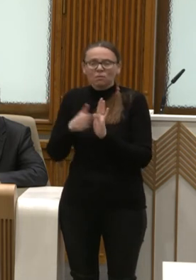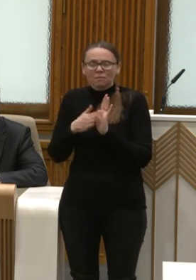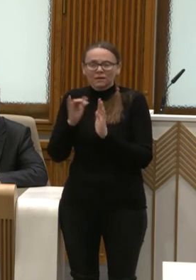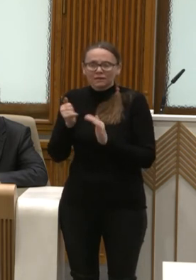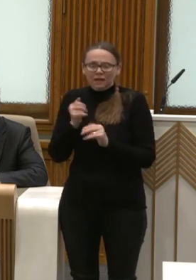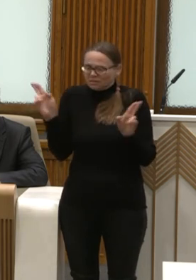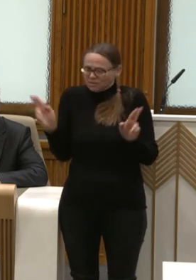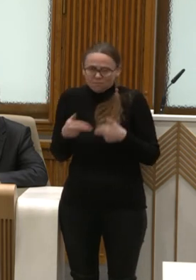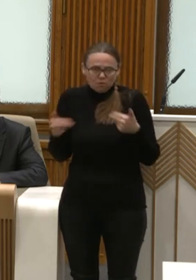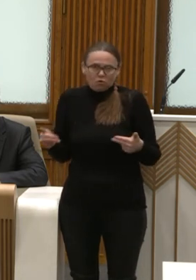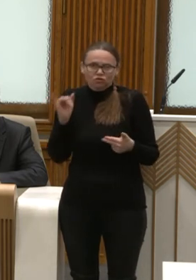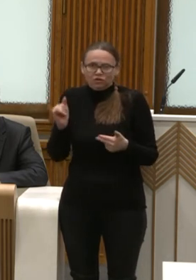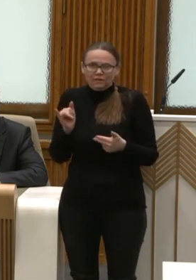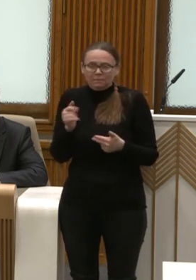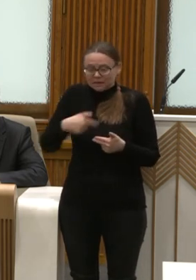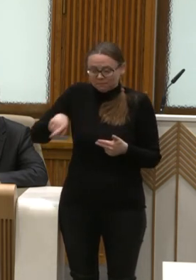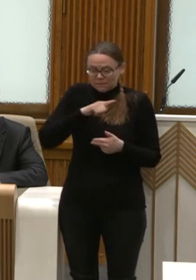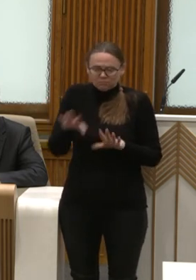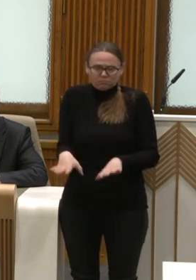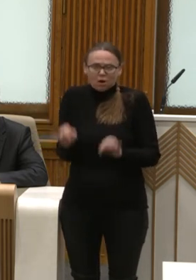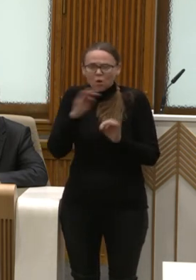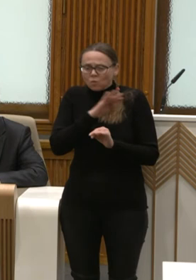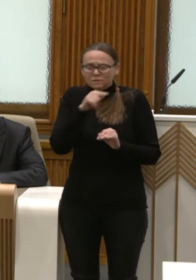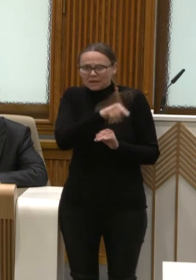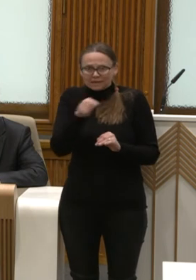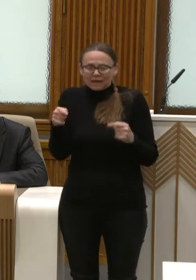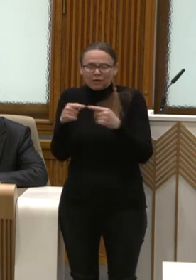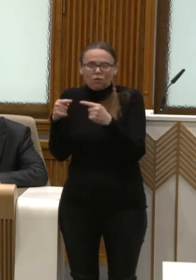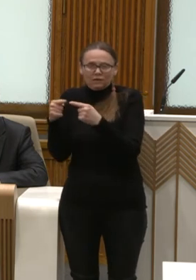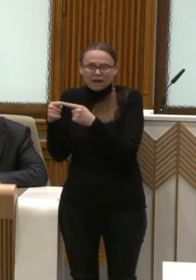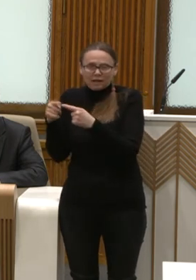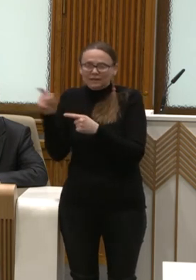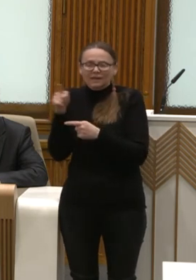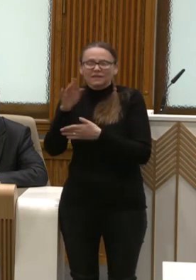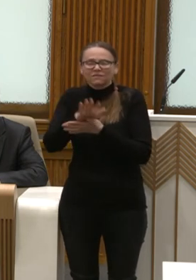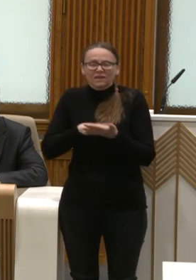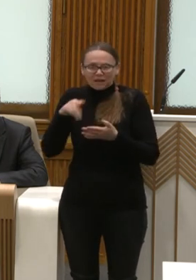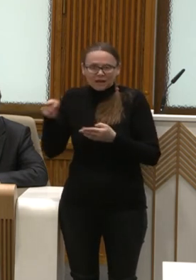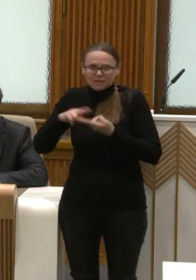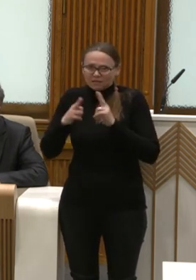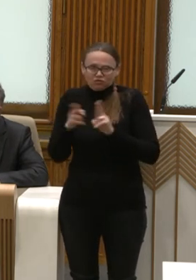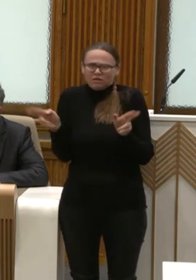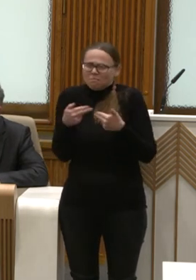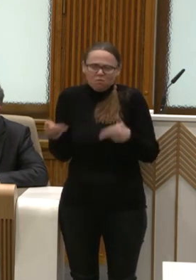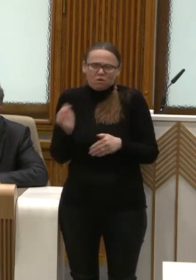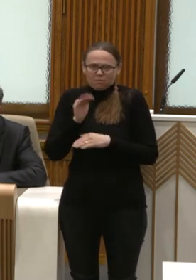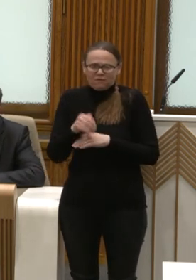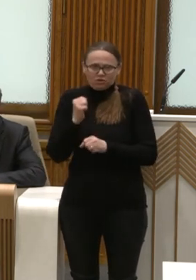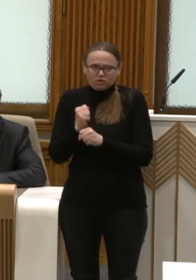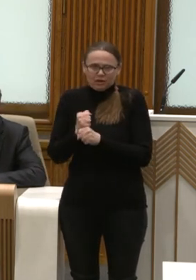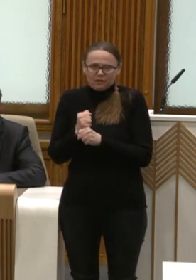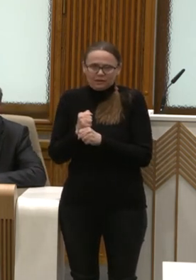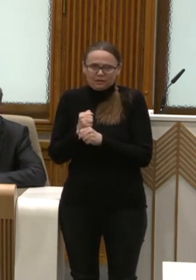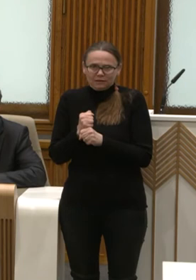popolnoma nemogoče, da bi mi izsledili vse te kontakte in vire. Na ta način ne moremo več